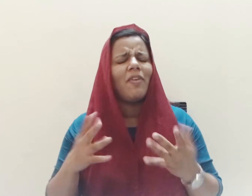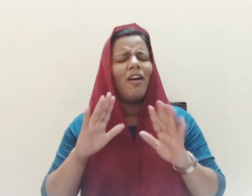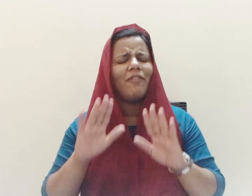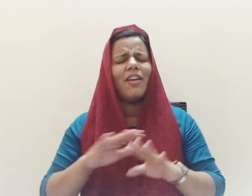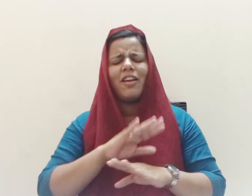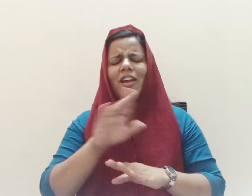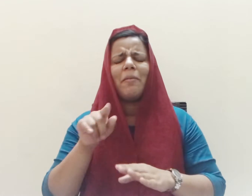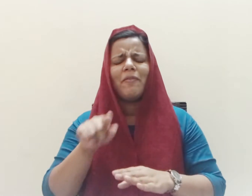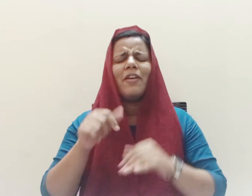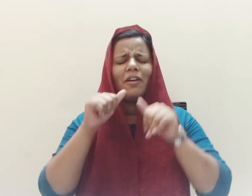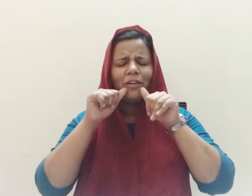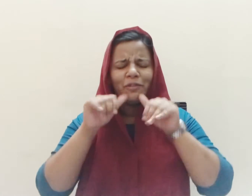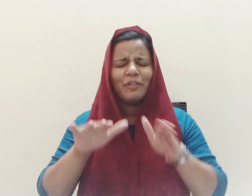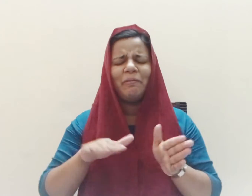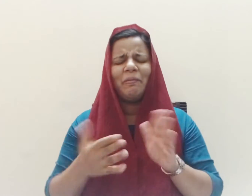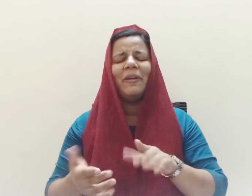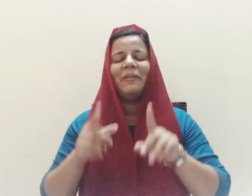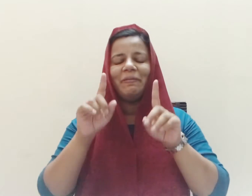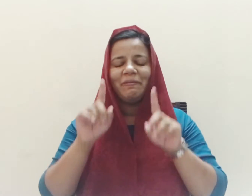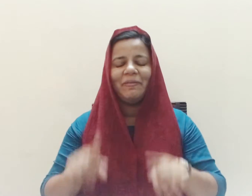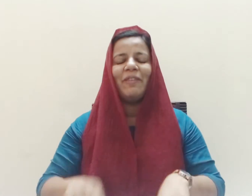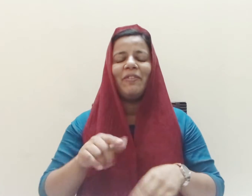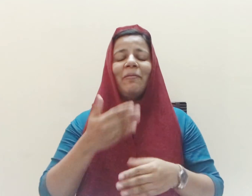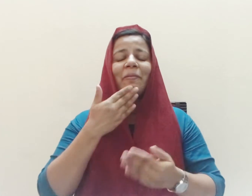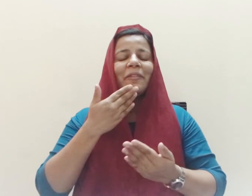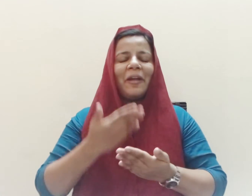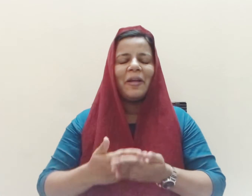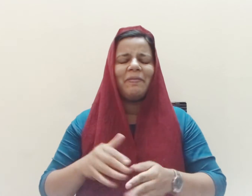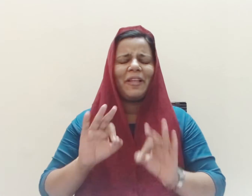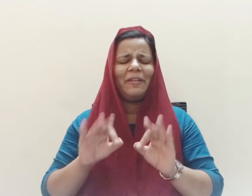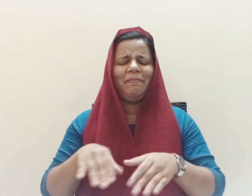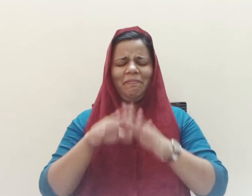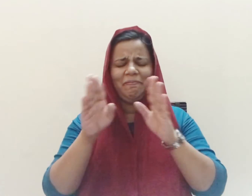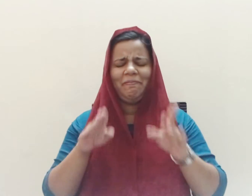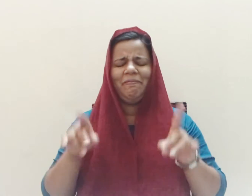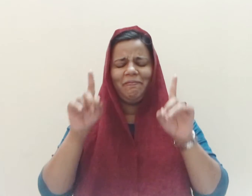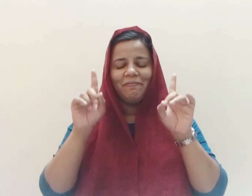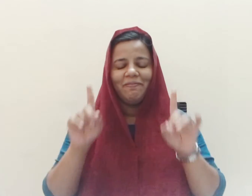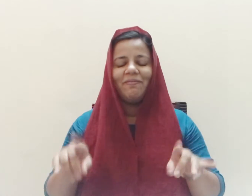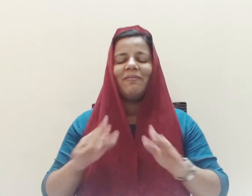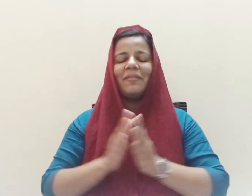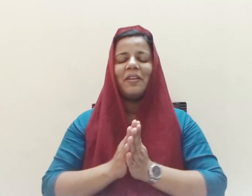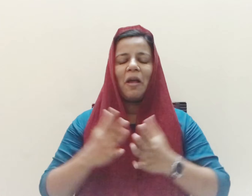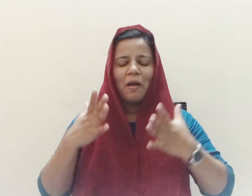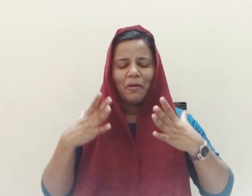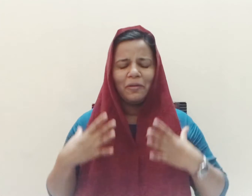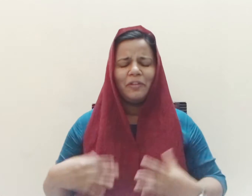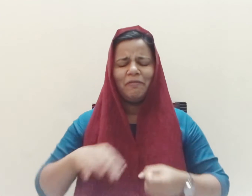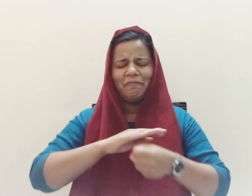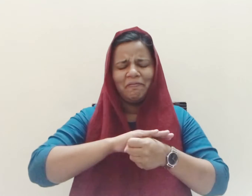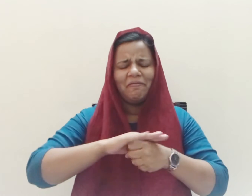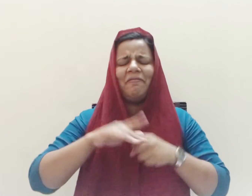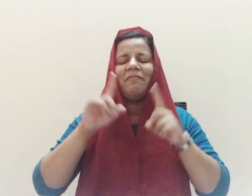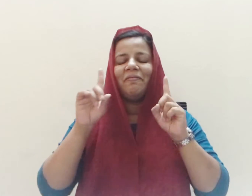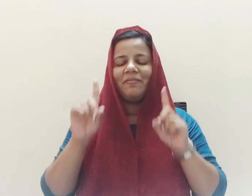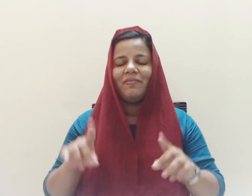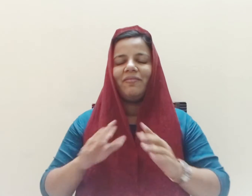ആ ദേശത്ത് ഇവരൊരു അനുഗ്രഹമായി മാറട്ടെ. ഇവർ നന്മ കൊണ്ട് അലങ്കരിക്കപ്പെടുമാറാകട്ടെ. ഇവർ ആരോഗ്യം കൊണ്ട് നിറയപ്പെടുമാറാകട്ടെ.